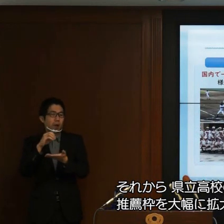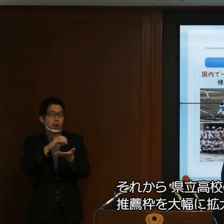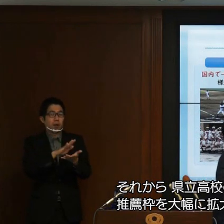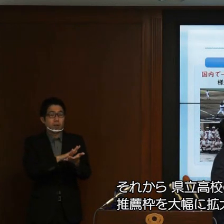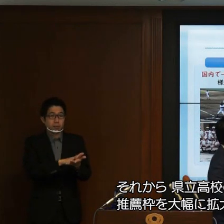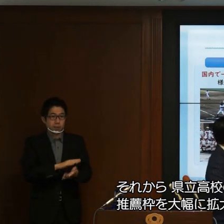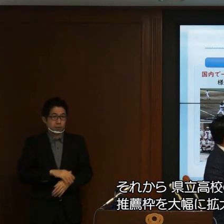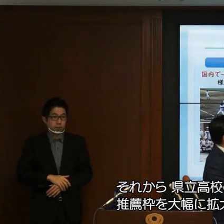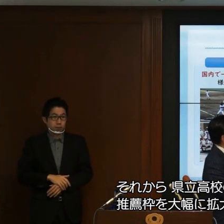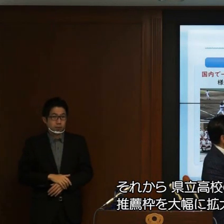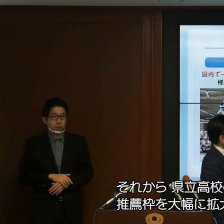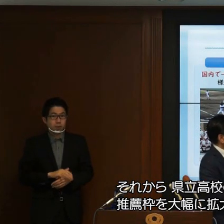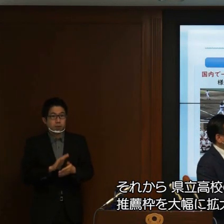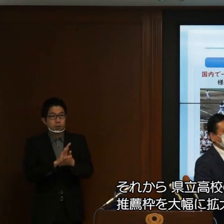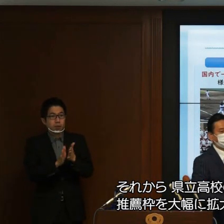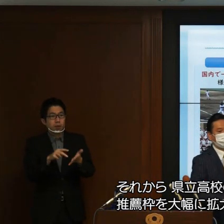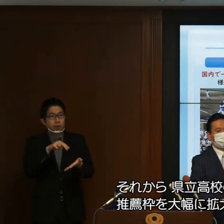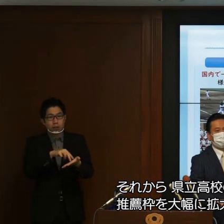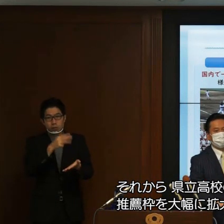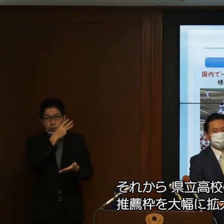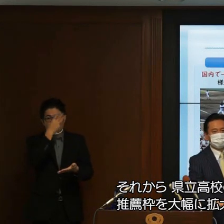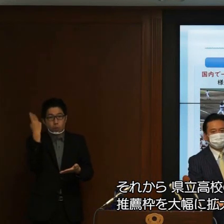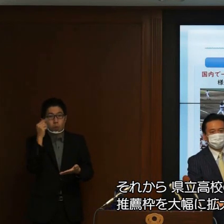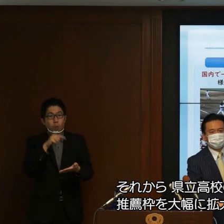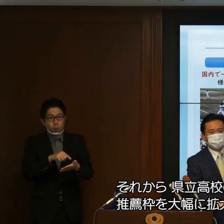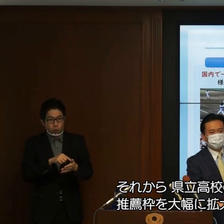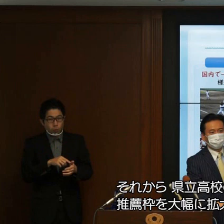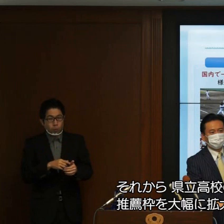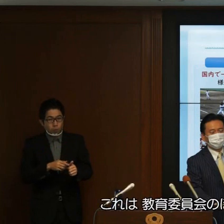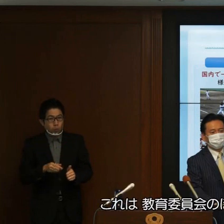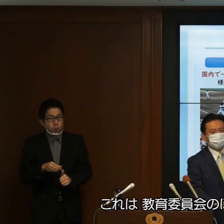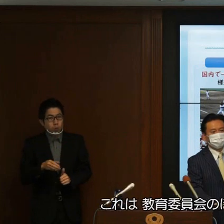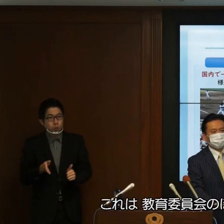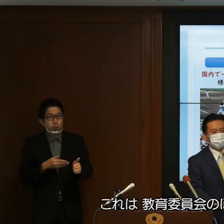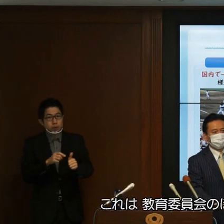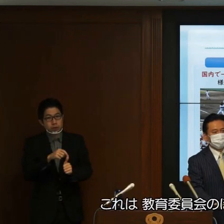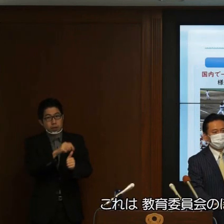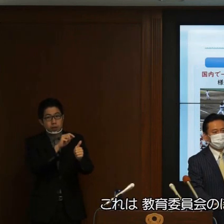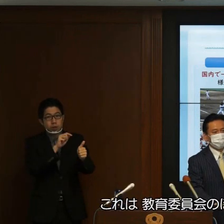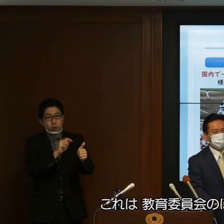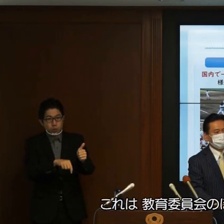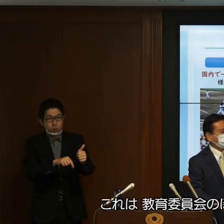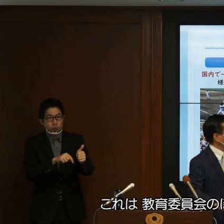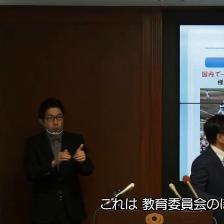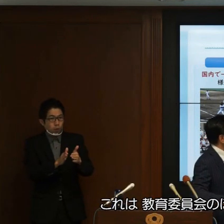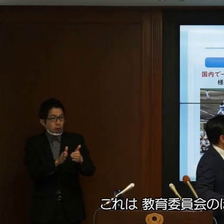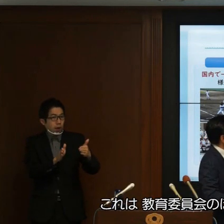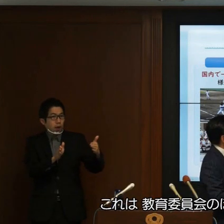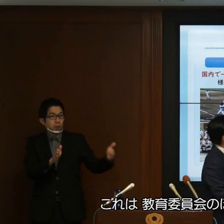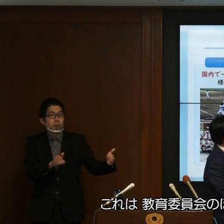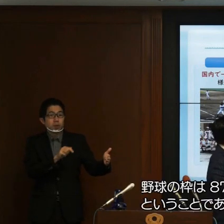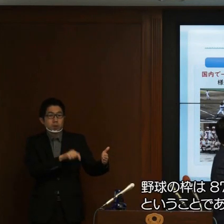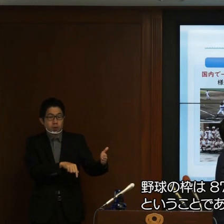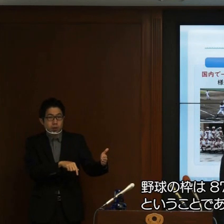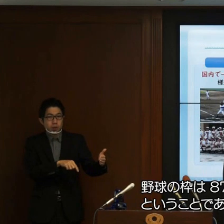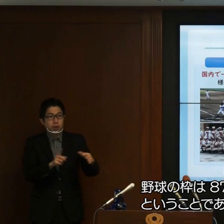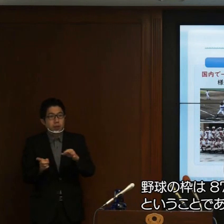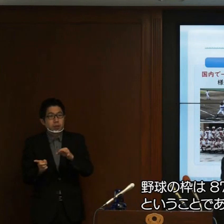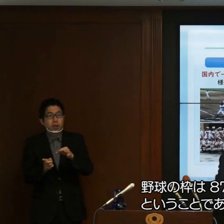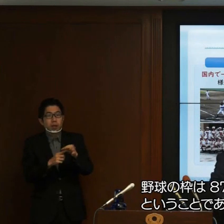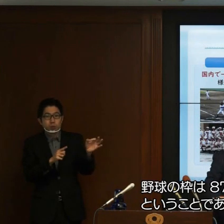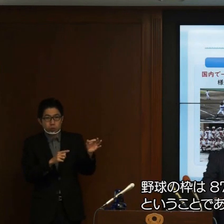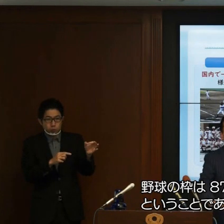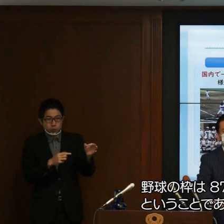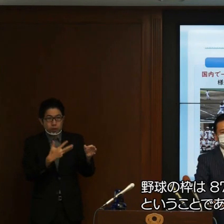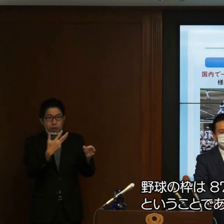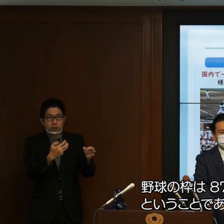、推薦枠を大幅に拡大を、これ教育委員会の方でしていただいて、野球の枠は